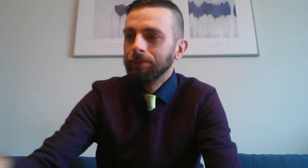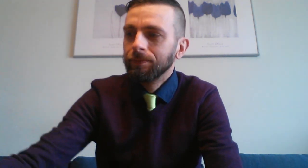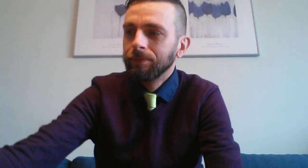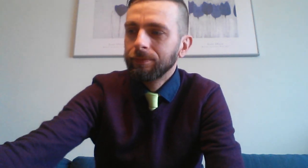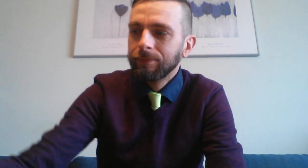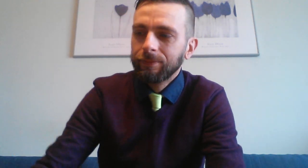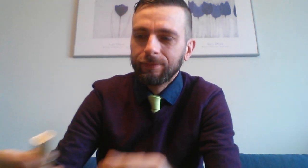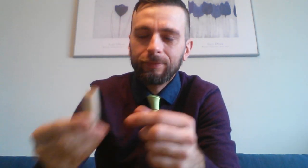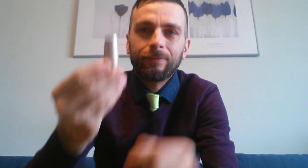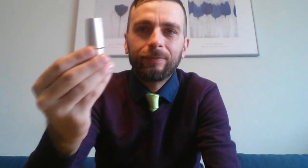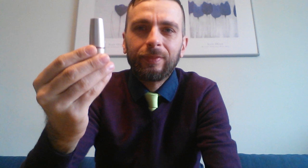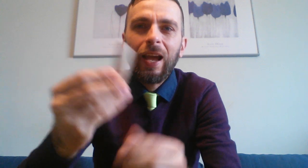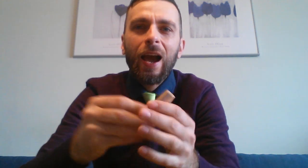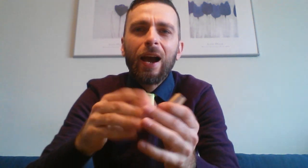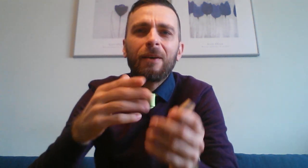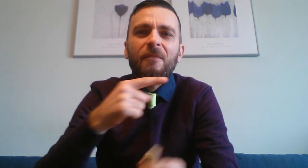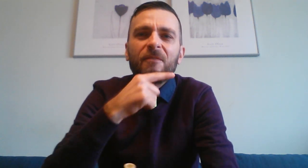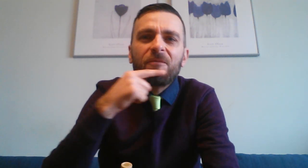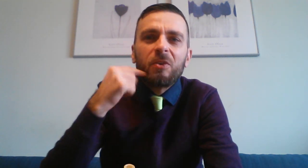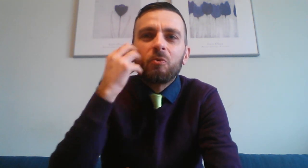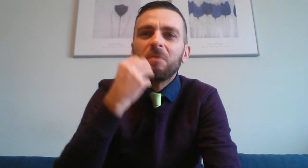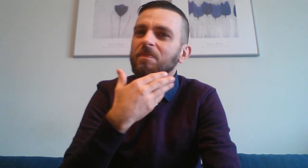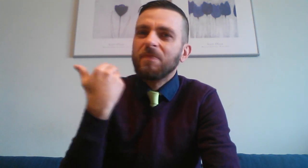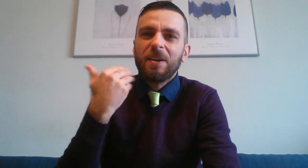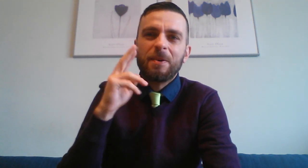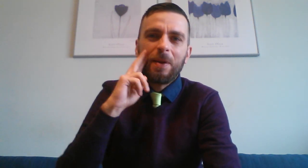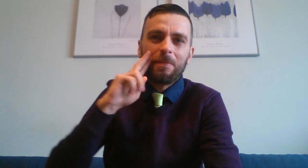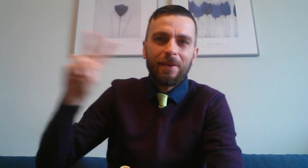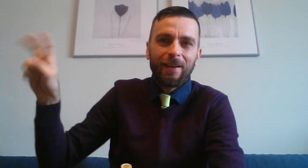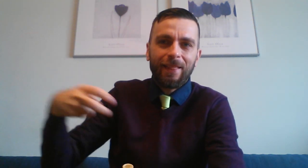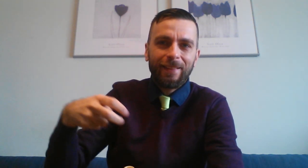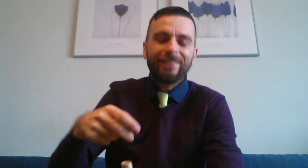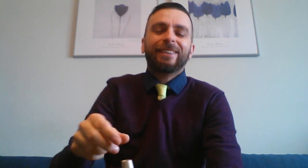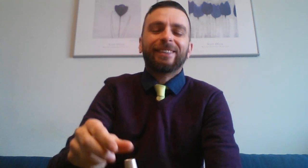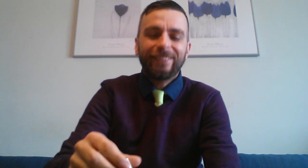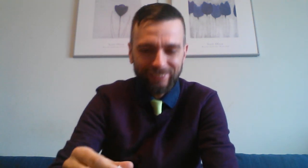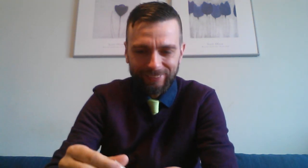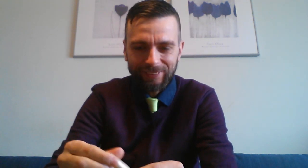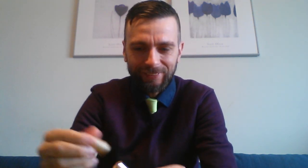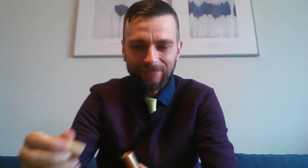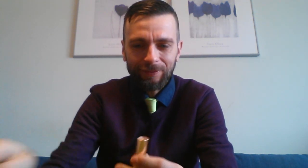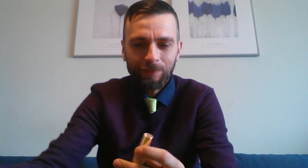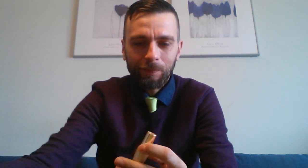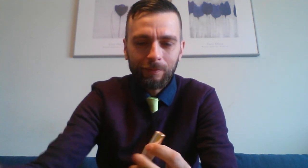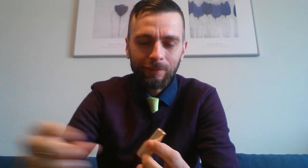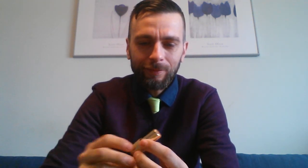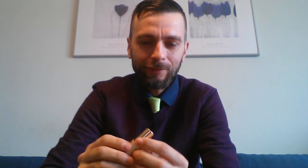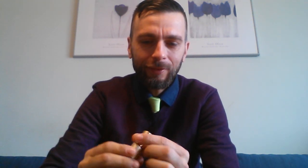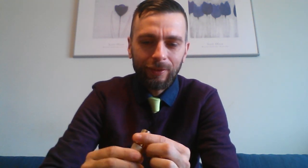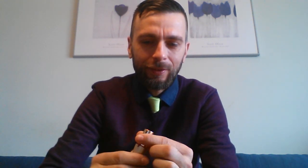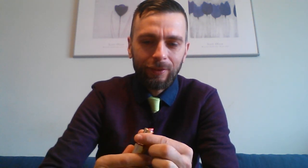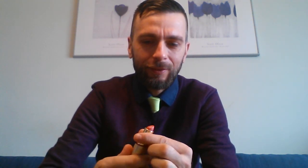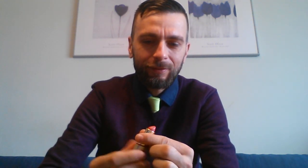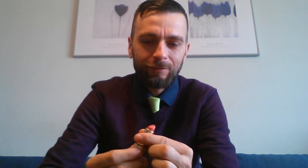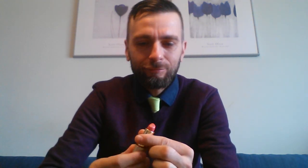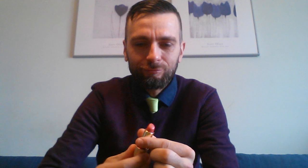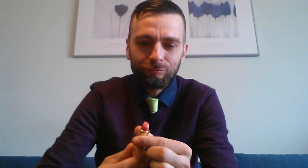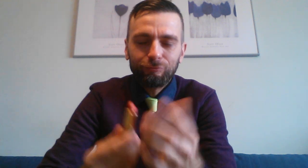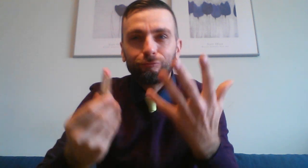przysługiwała rolnikom do ziemi, na której uprawiali rośliny przeznaczone na pasze dla zwierząt. W ubiegłym roku było to blisko 240 zł do